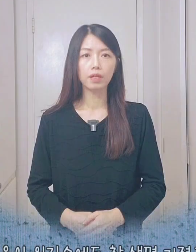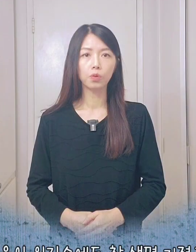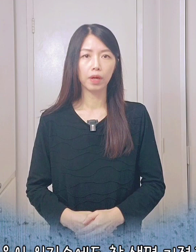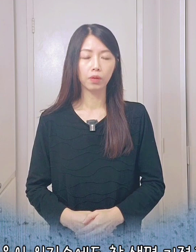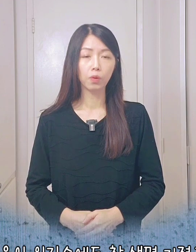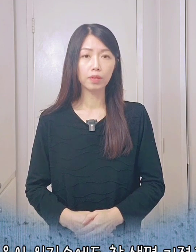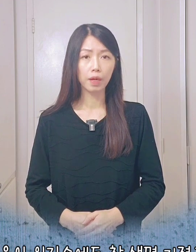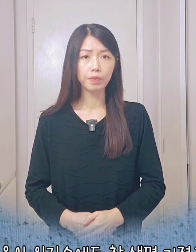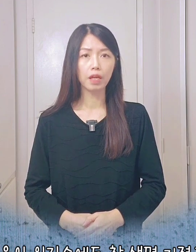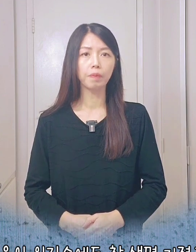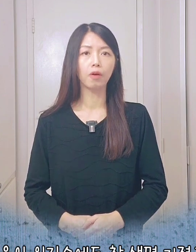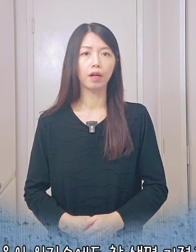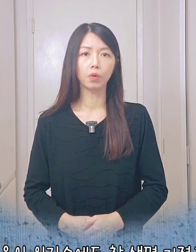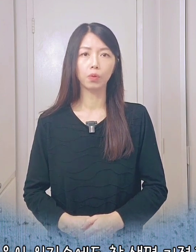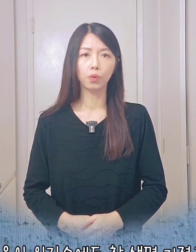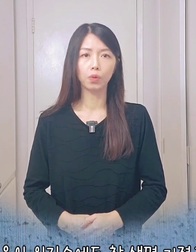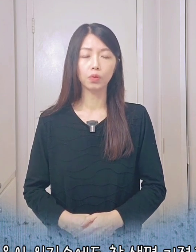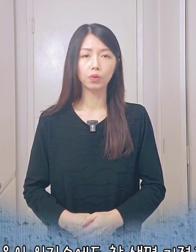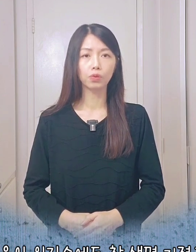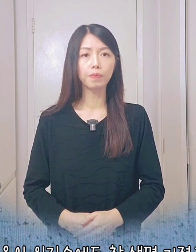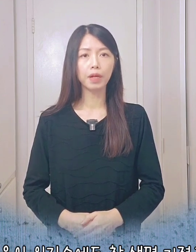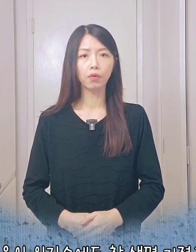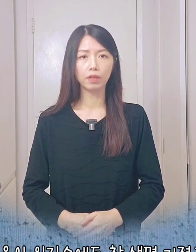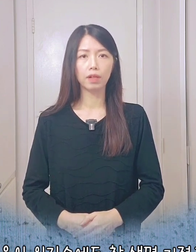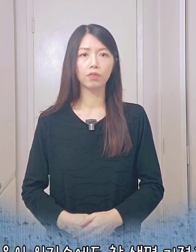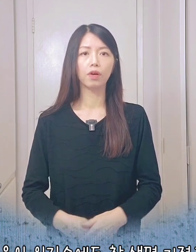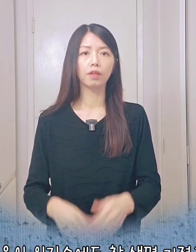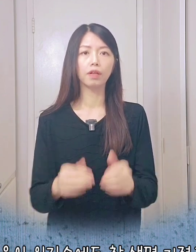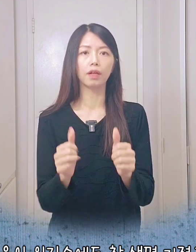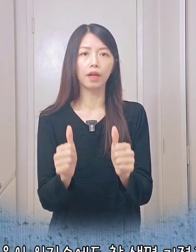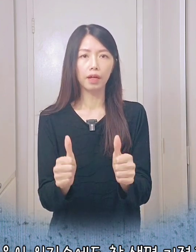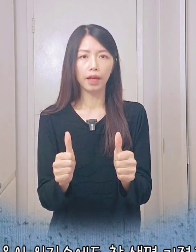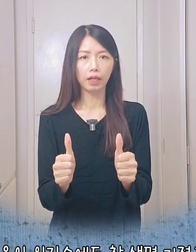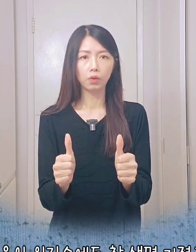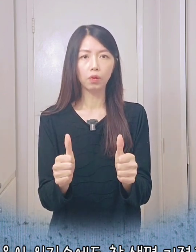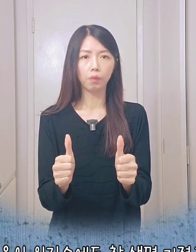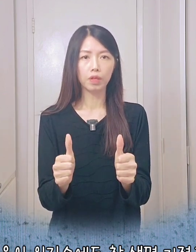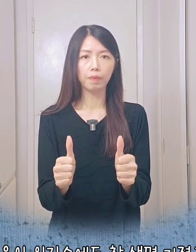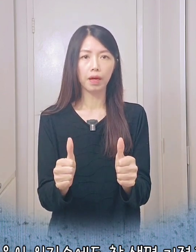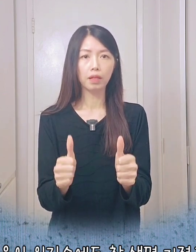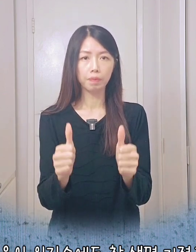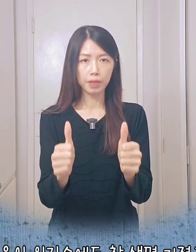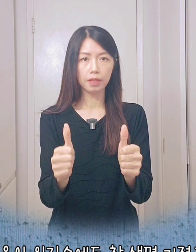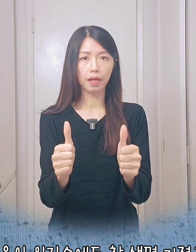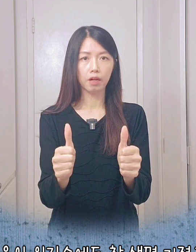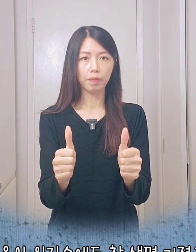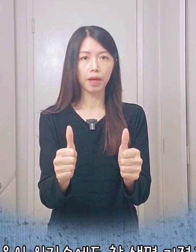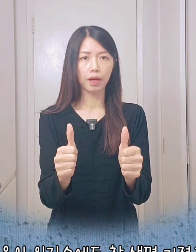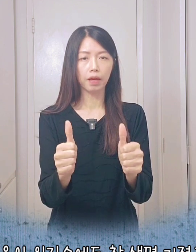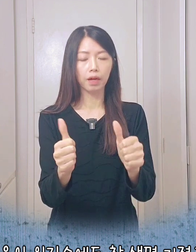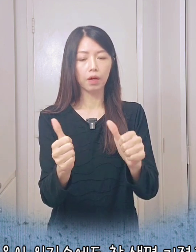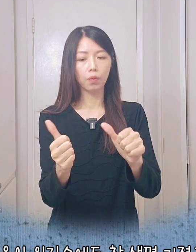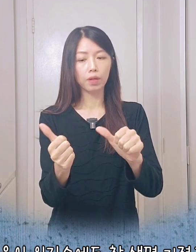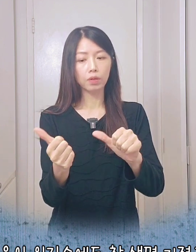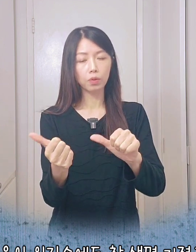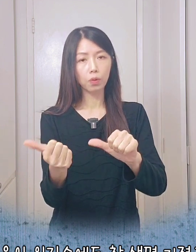죽음의 위기 속에도 참 생명 가졌고, 죽음이라고 한 데의 수어는 양손 엄지만 펴신